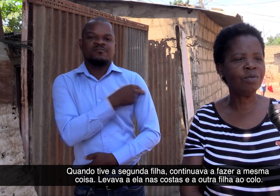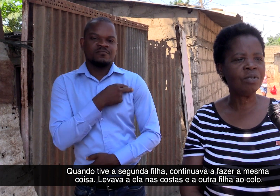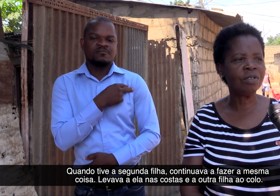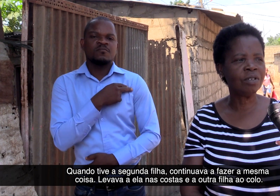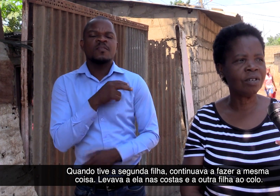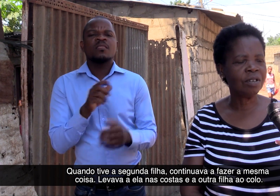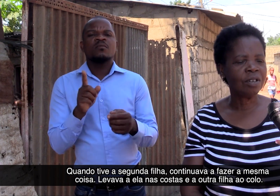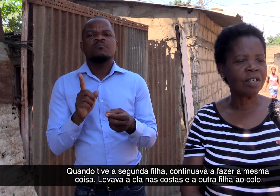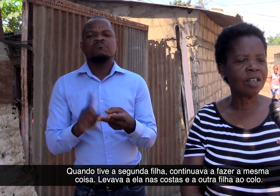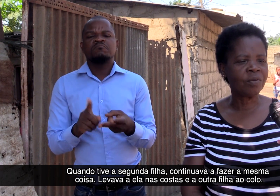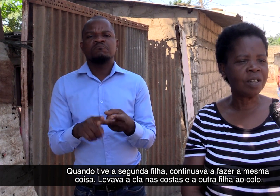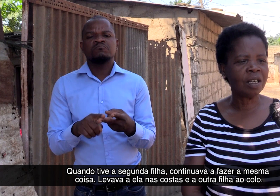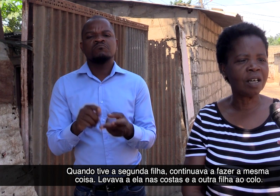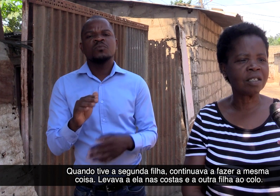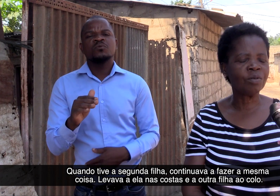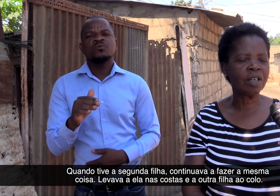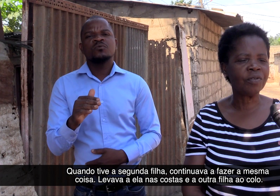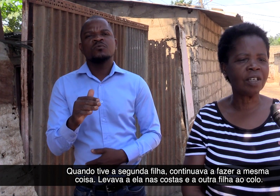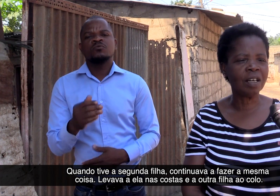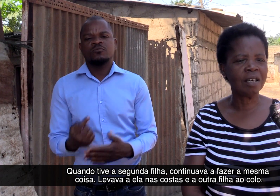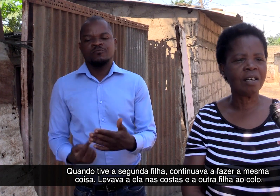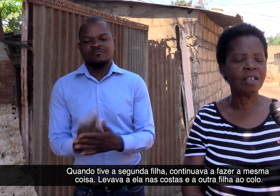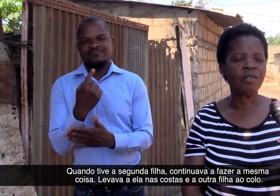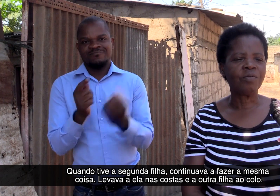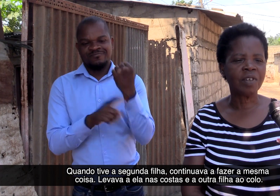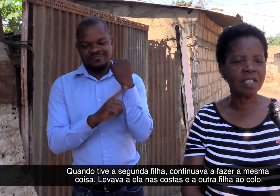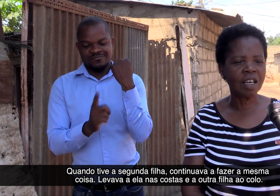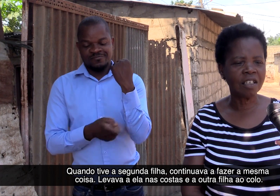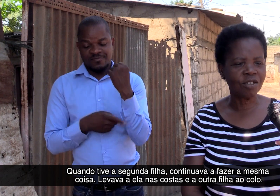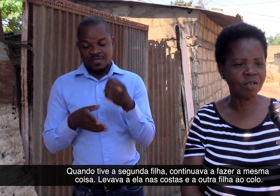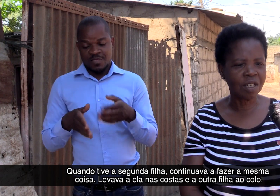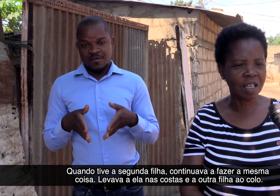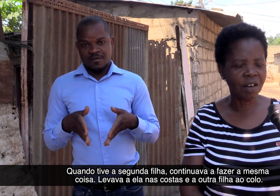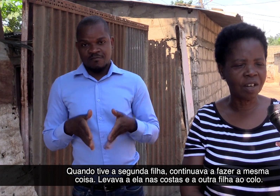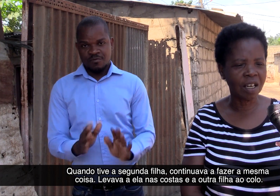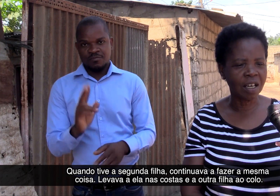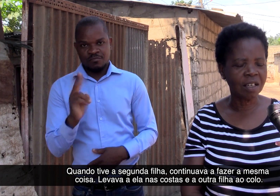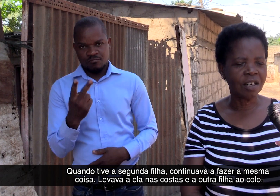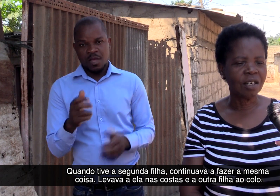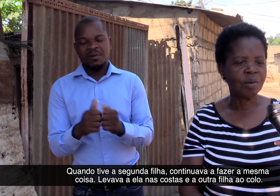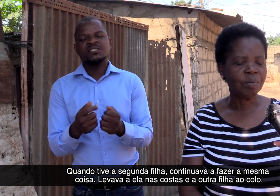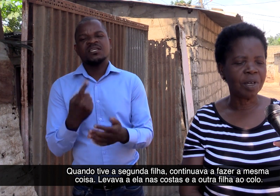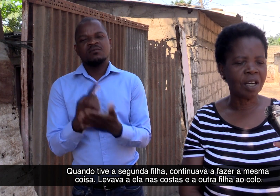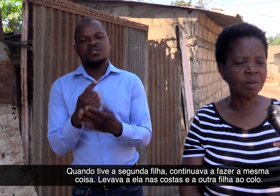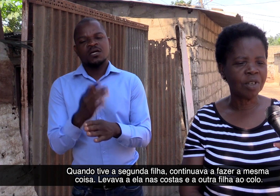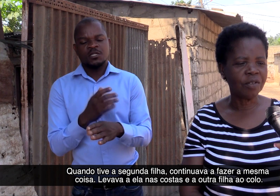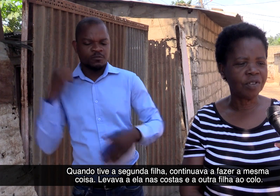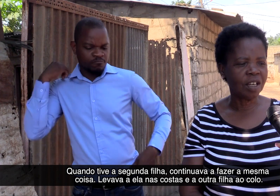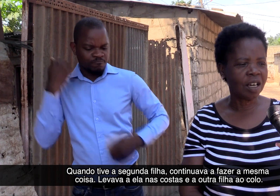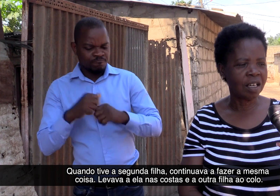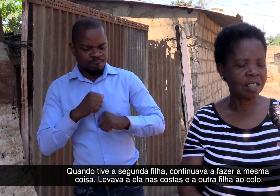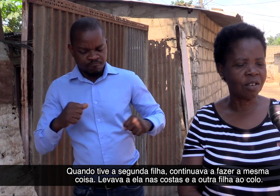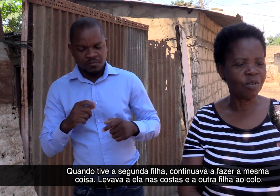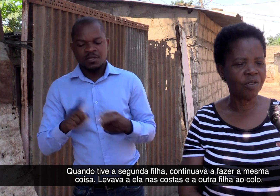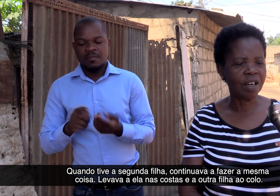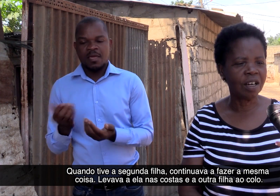tive grávida da segunda filha. Fazia isso, eu nenecava ela, pegar a minha